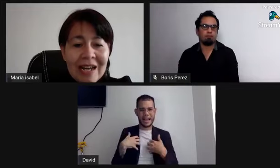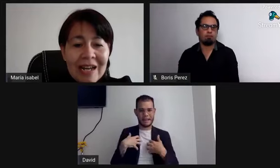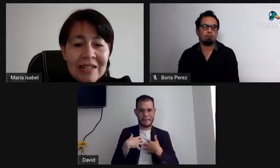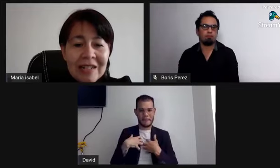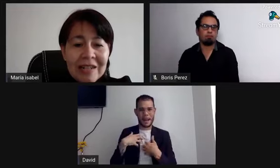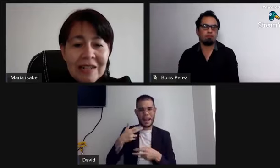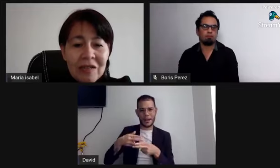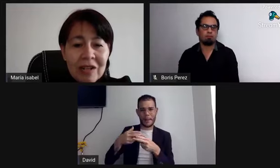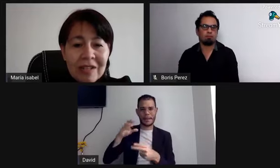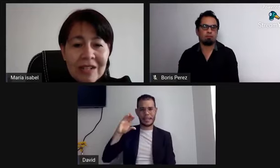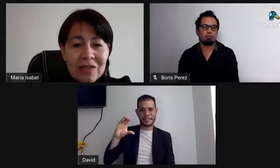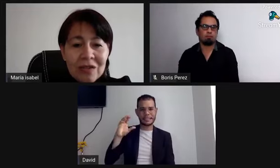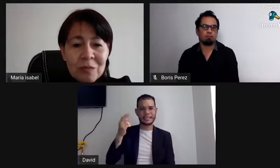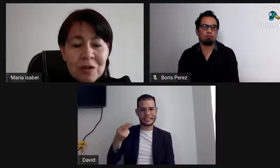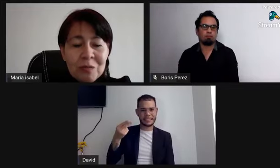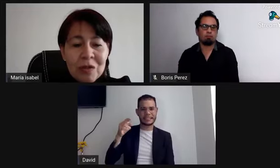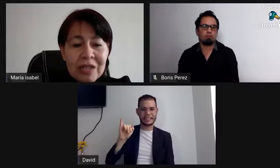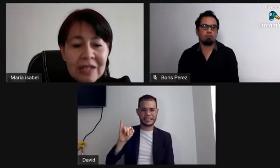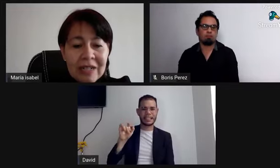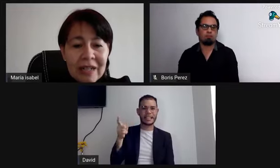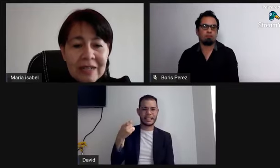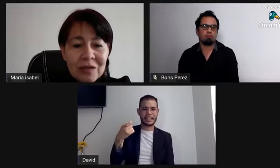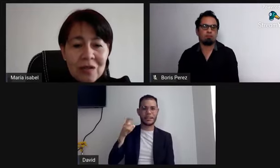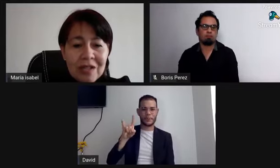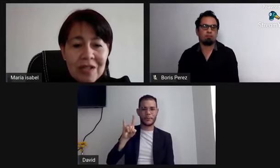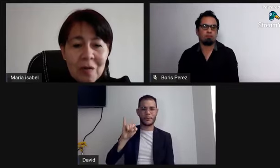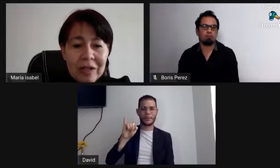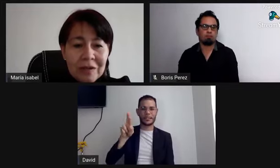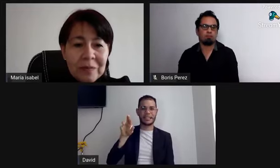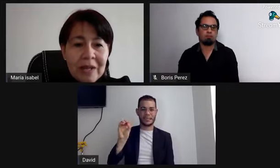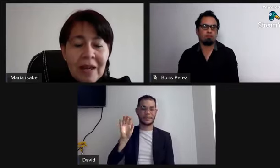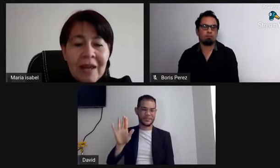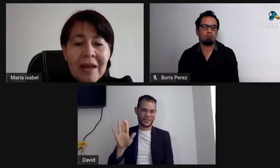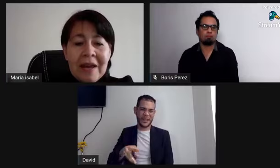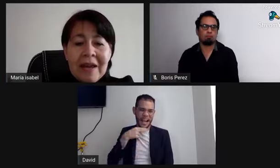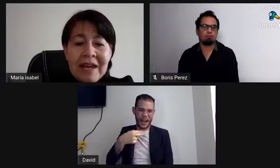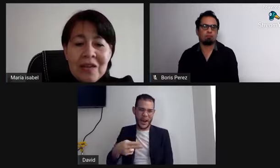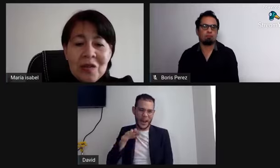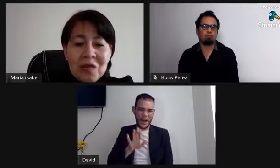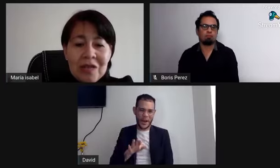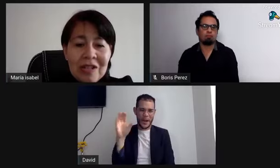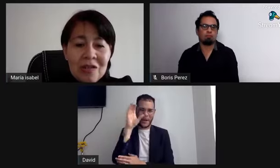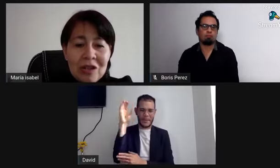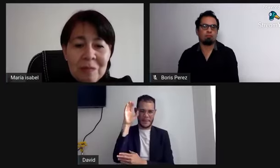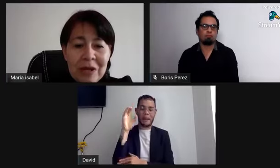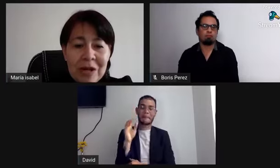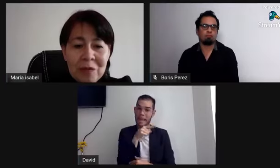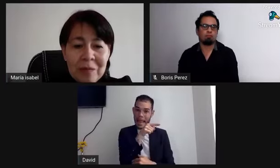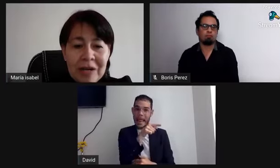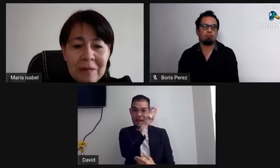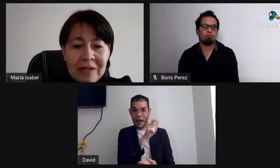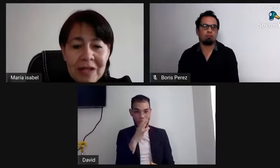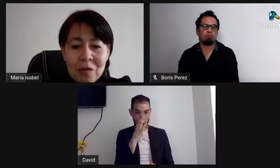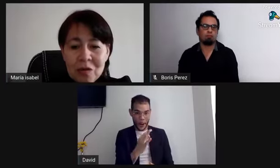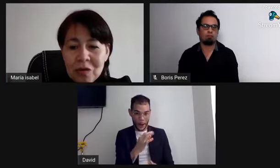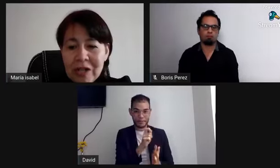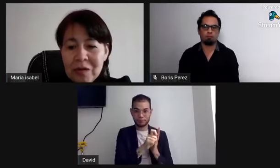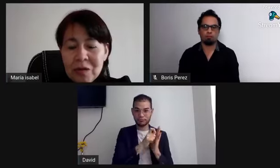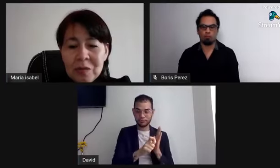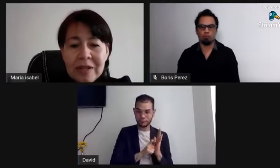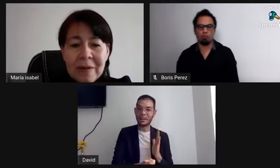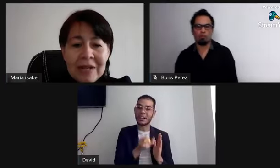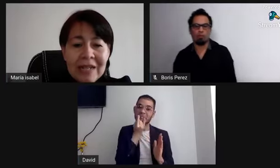orientales, y él tiene unas creaciones pues, muy interesantes con este cuento. Entonces los esperamos para el 20 de